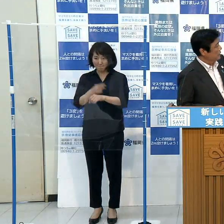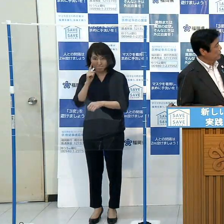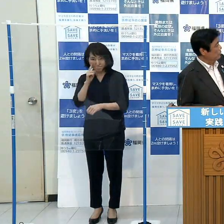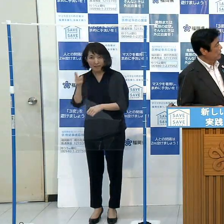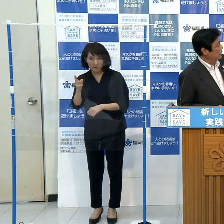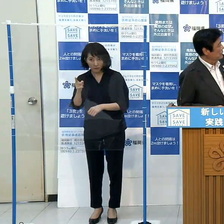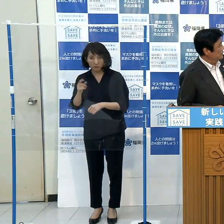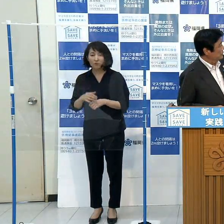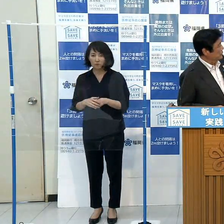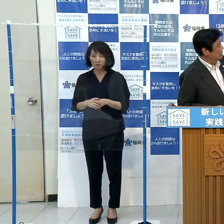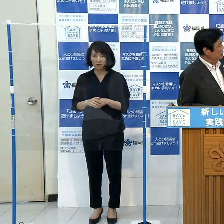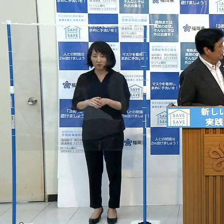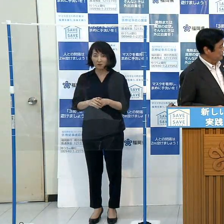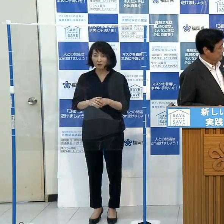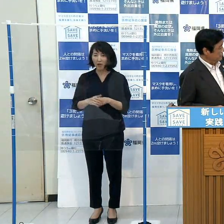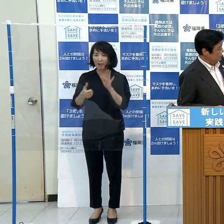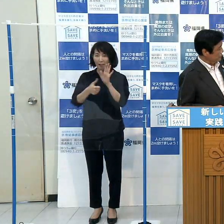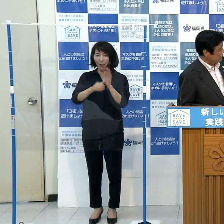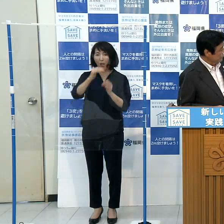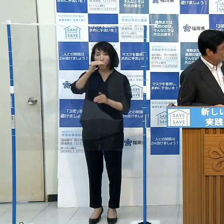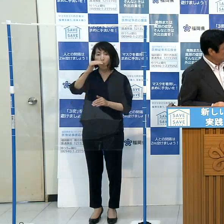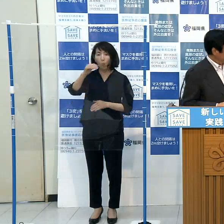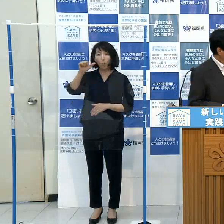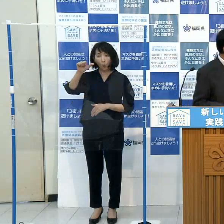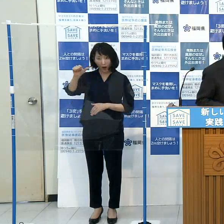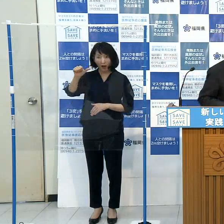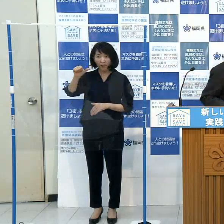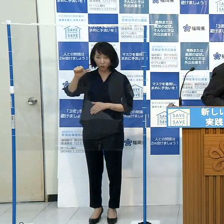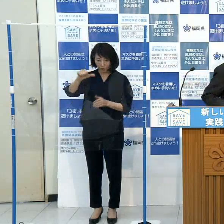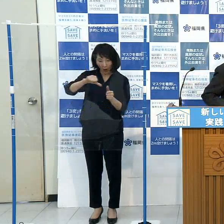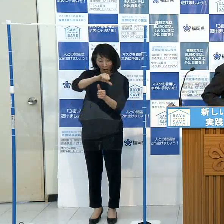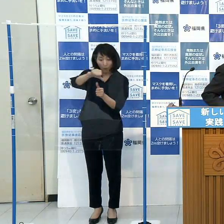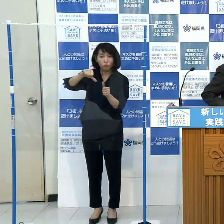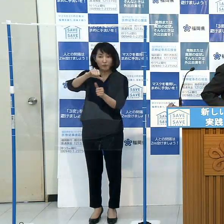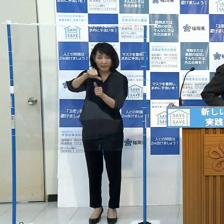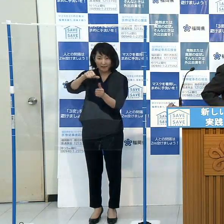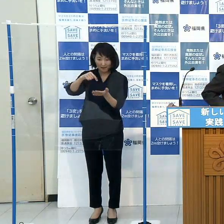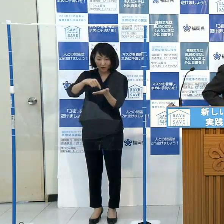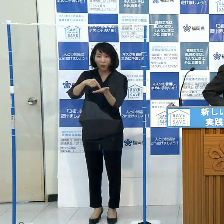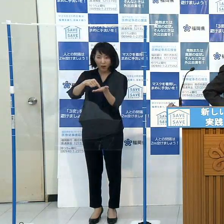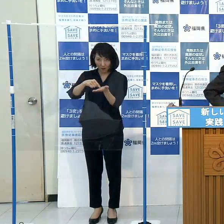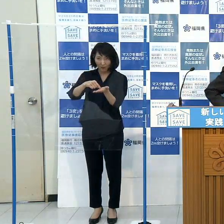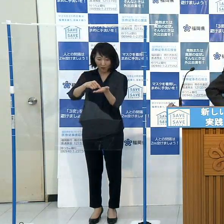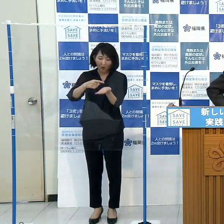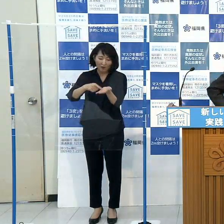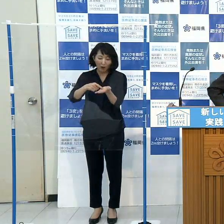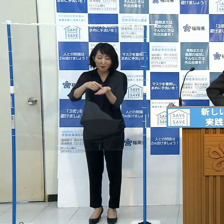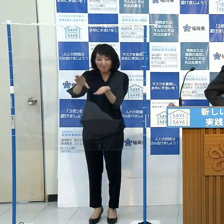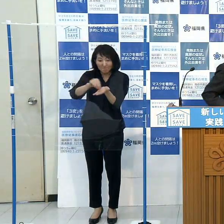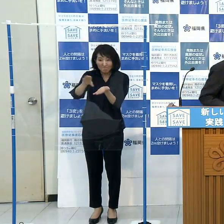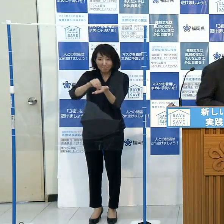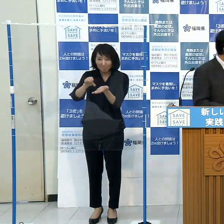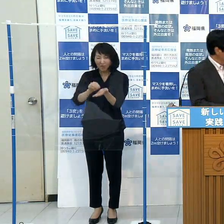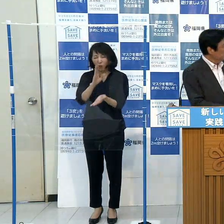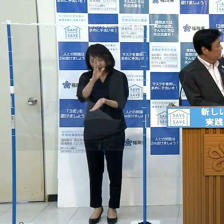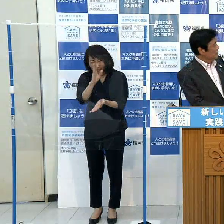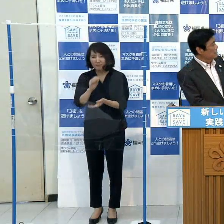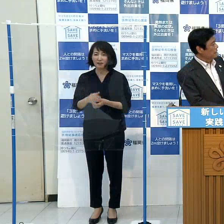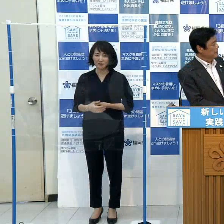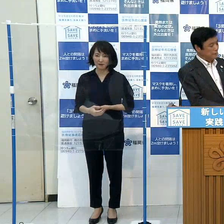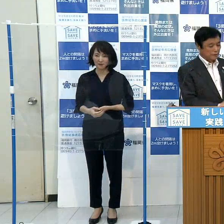。ここはこれをインストールをしてみてくださいとしてくださいというお願いであ